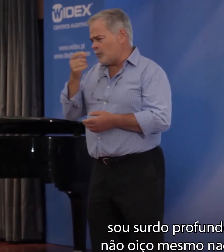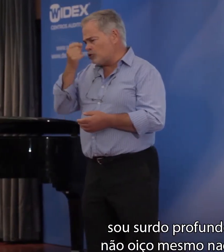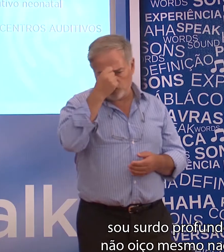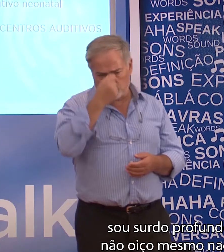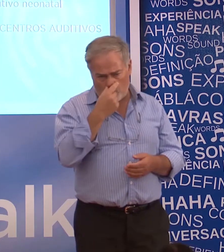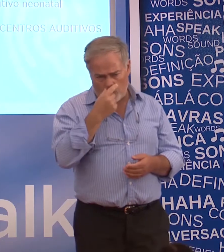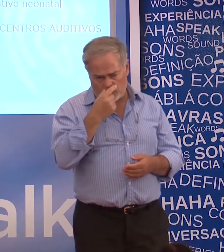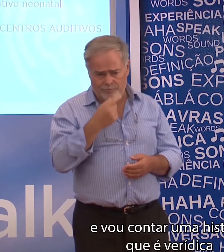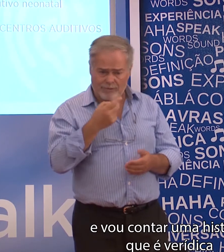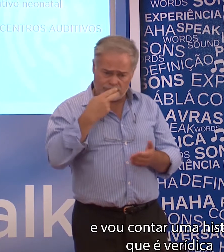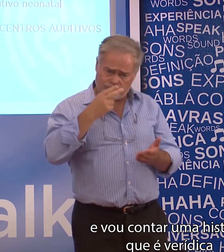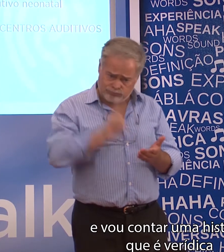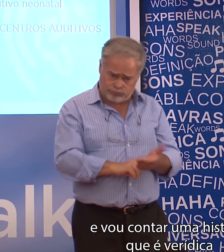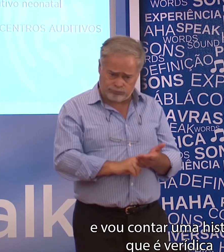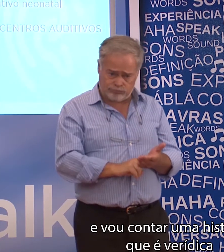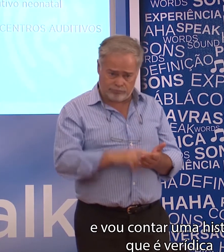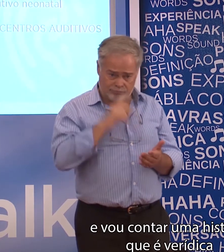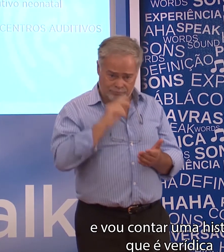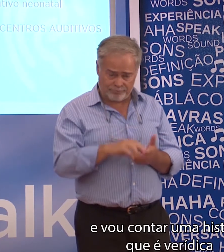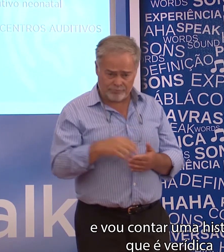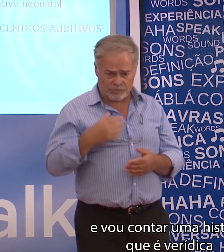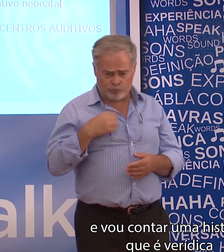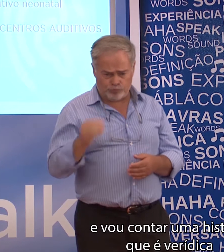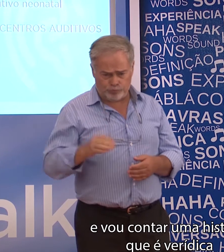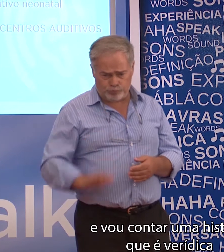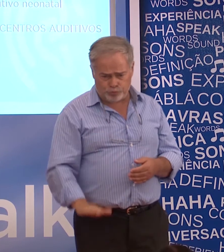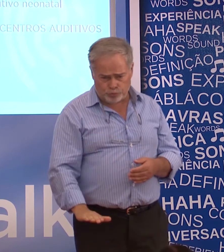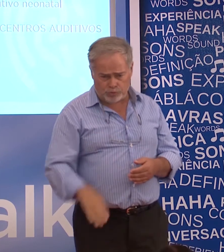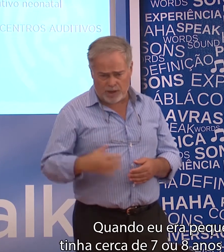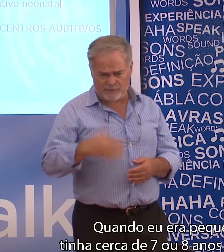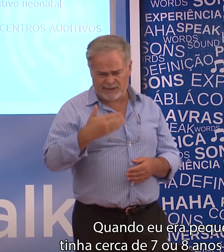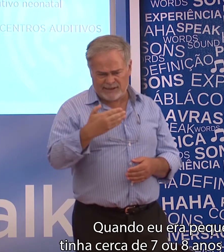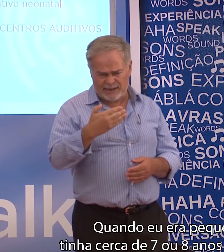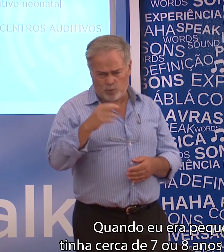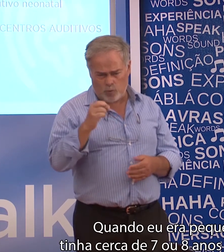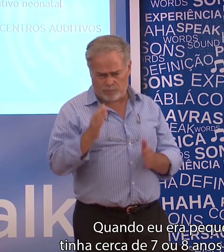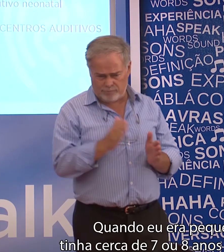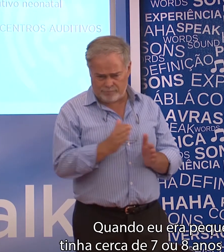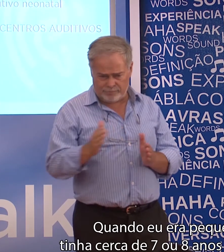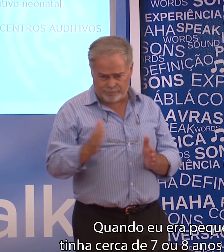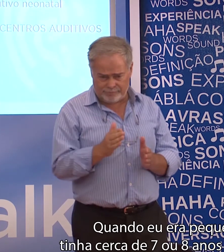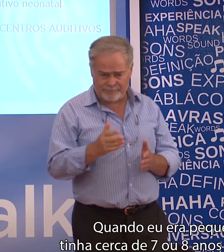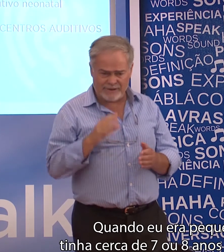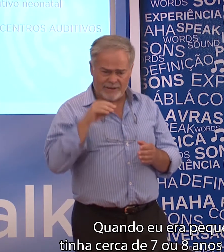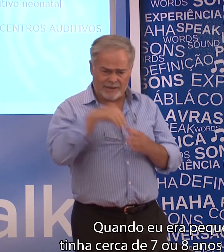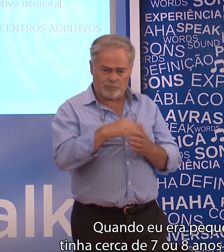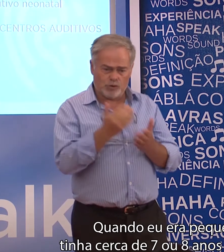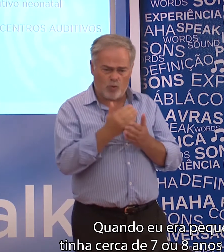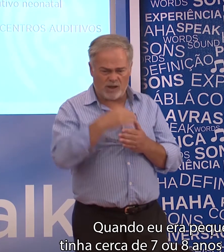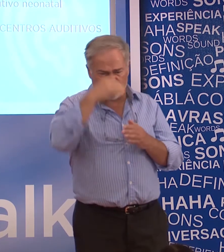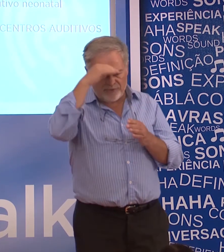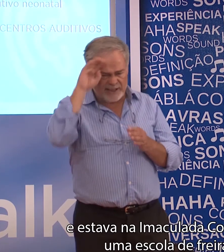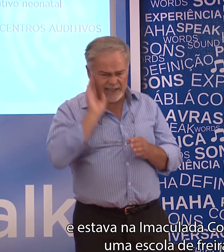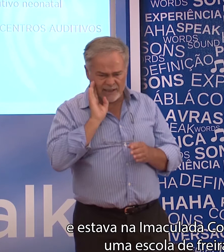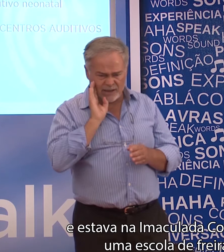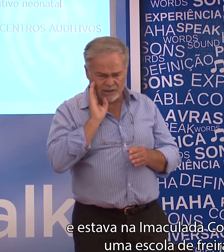mesmo nada, e vou contar uma história que é verídica. Quando eu era pequeno, tinha cerca de 7, 8 anos de